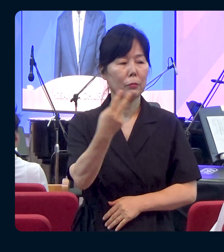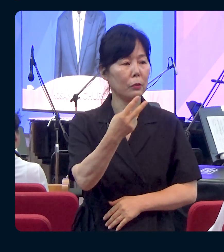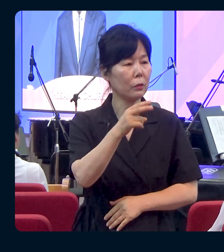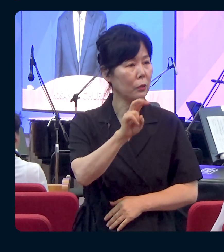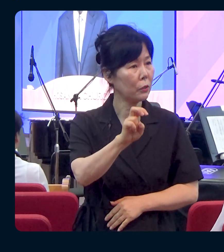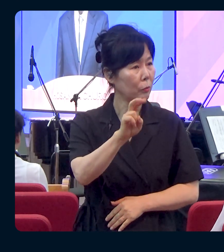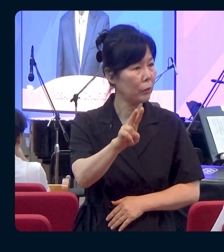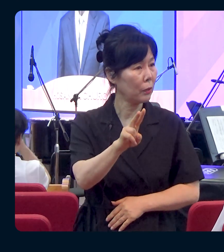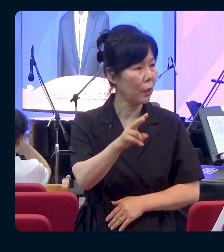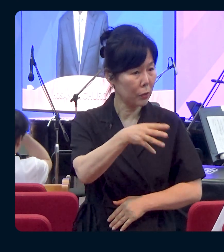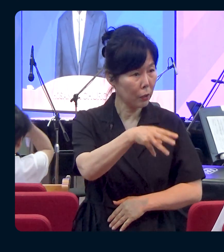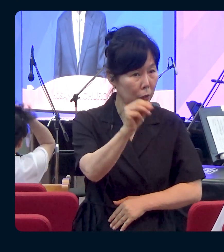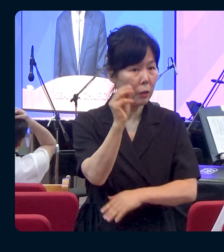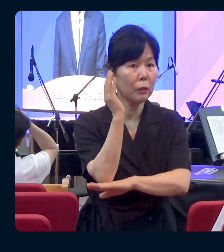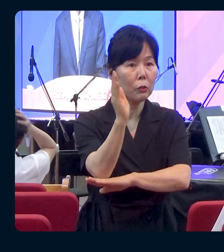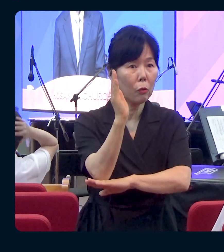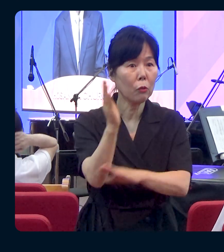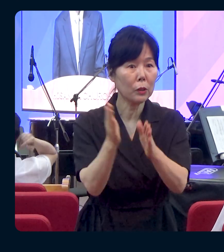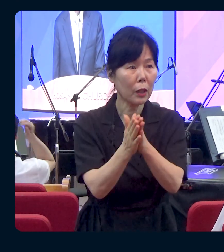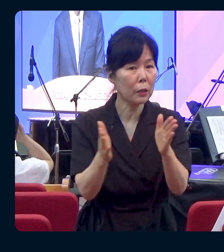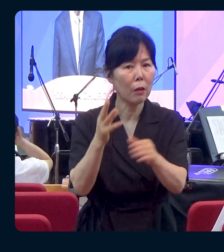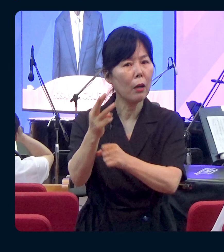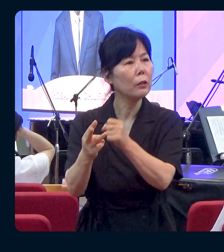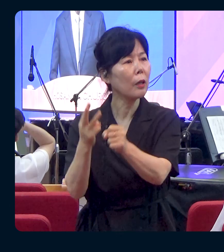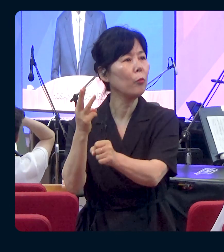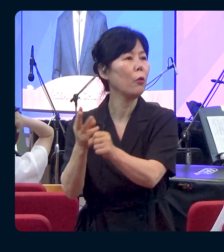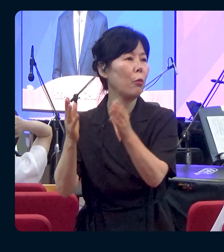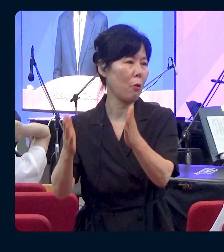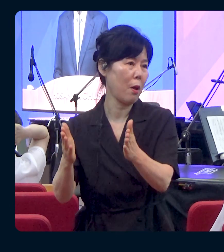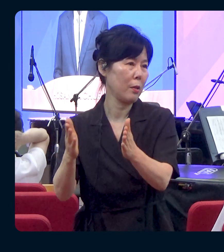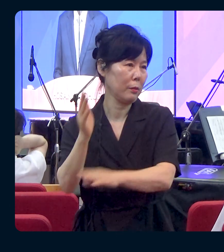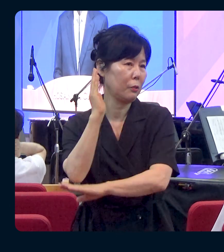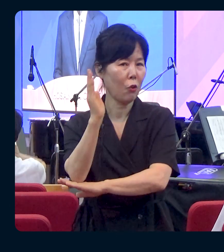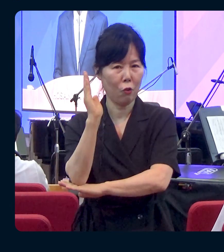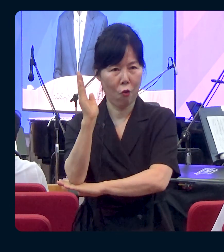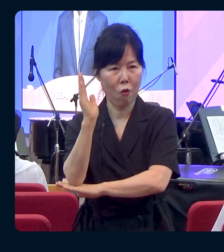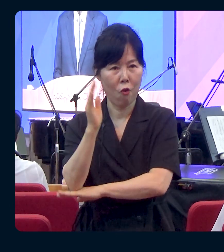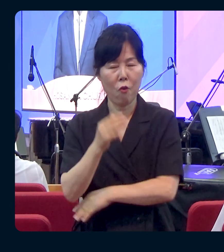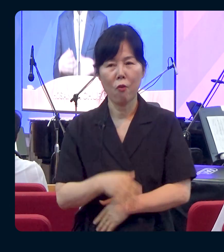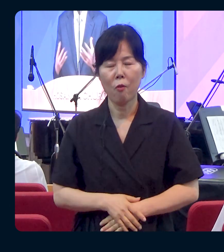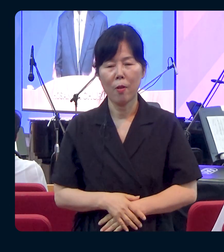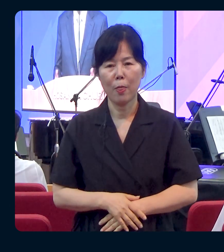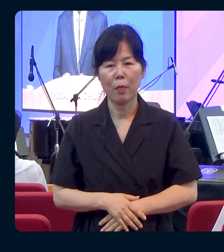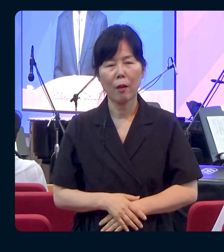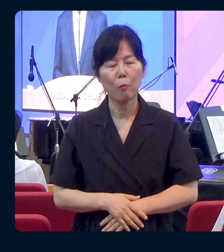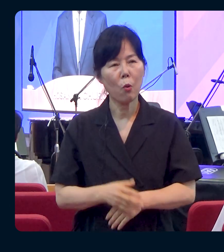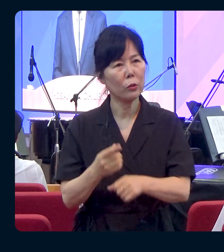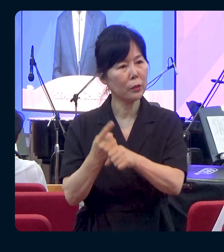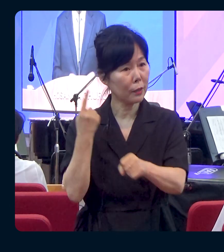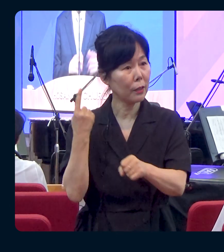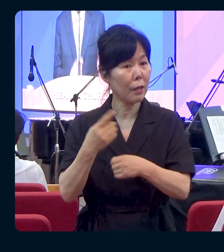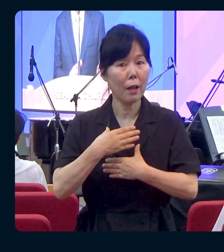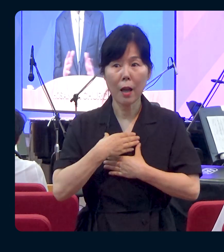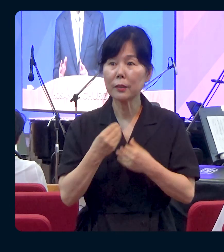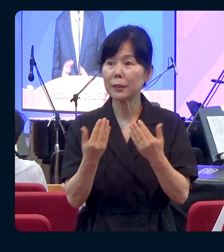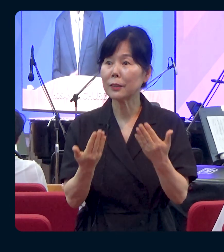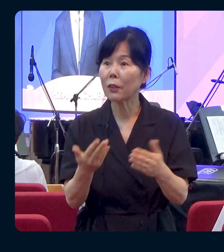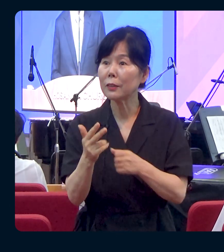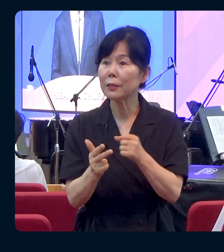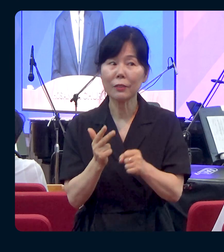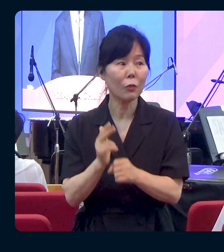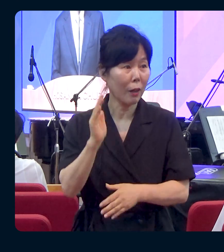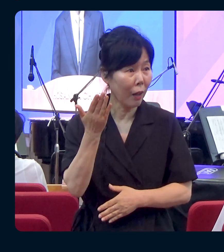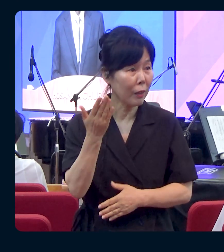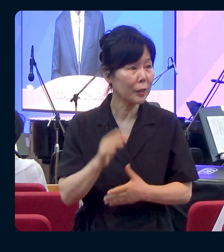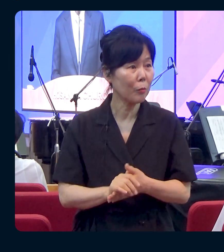2022년에 시작해서 한 3년 정도 걸렸습니다. 물론 중간에 제가 안식년을 가졌기 때문에 좀 더 오래